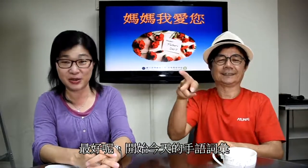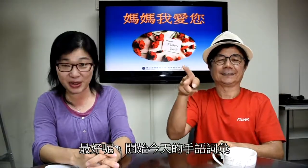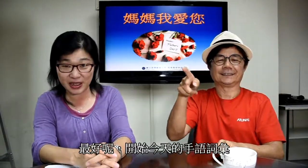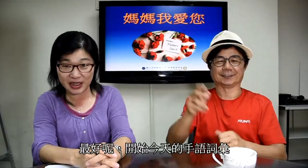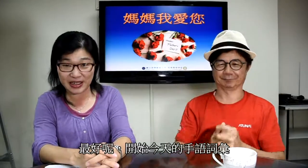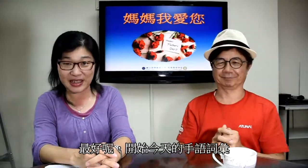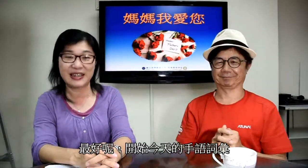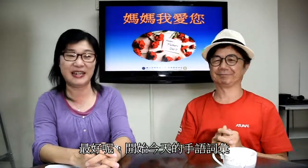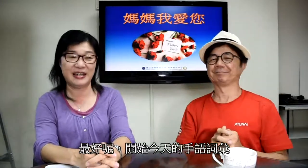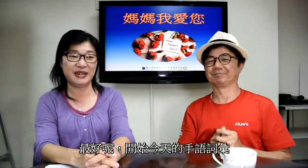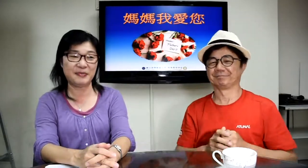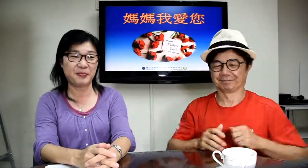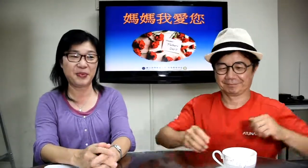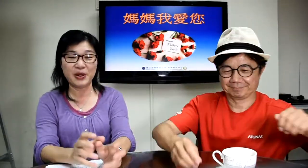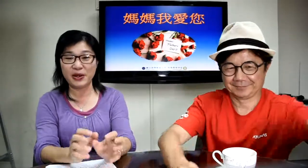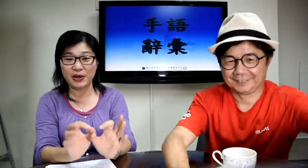汇。OK，